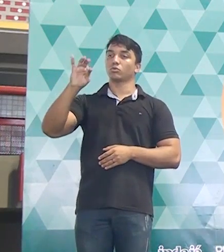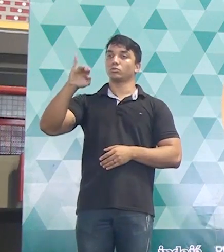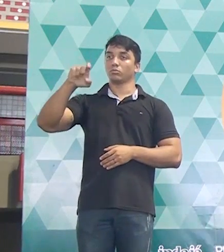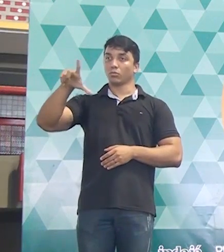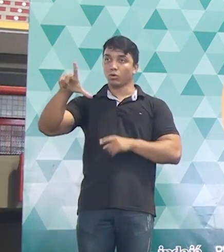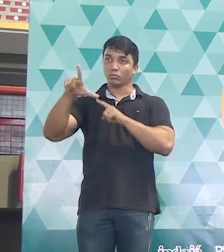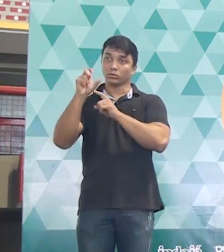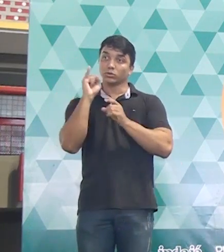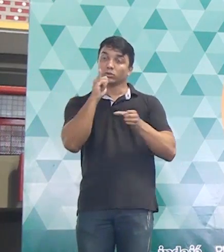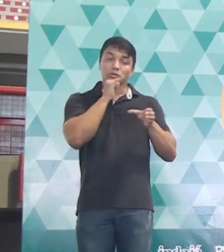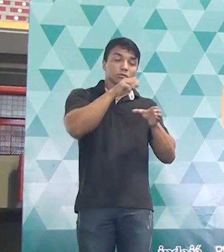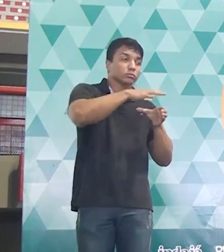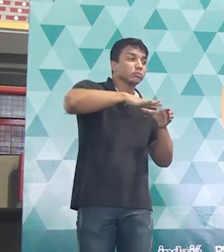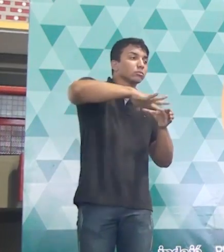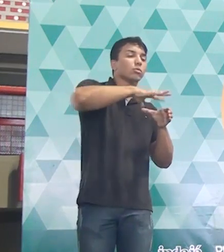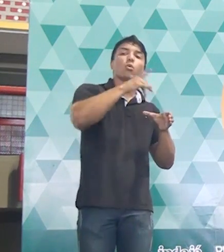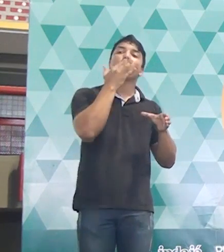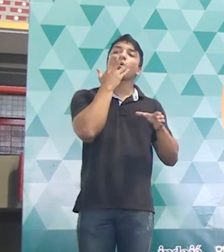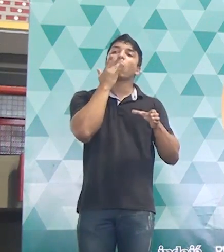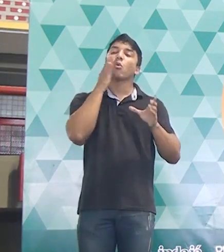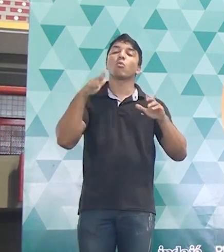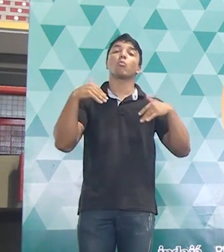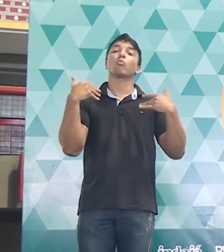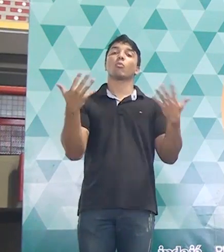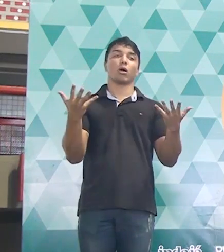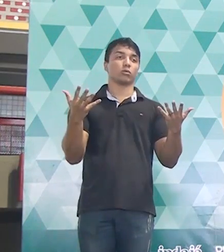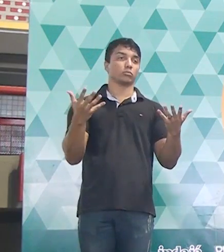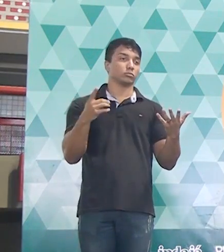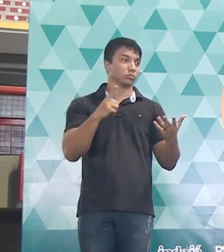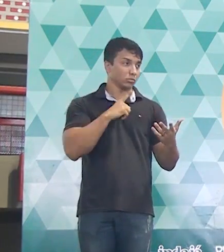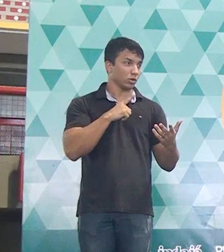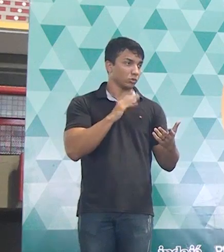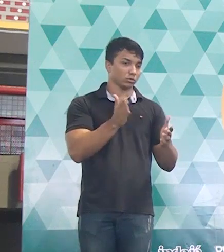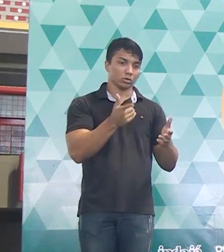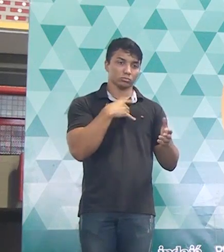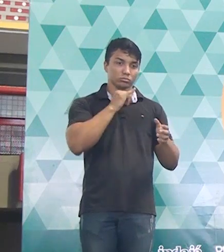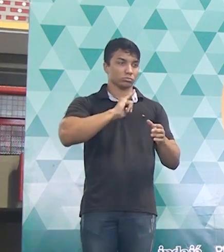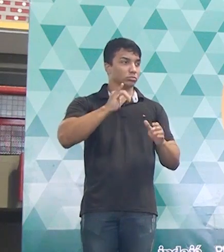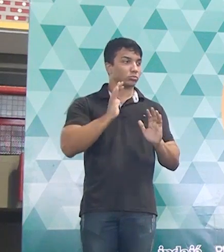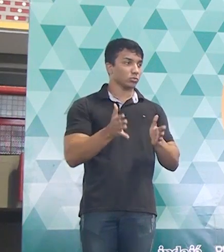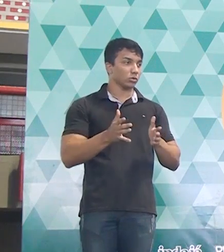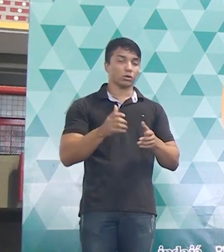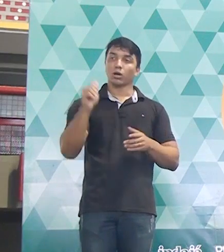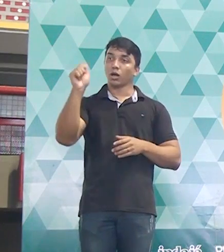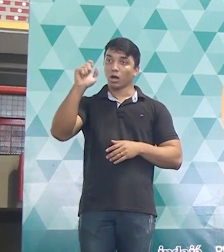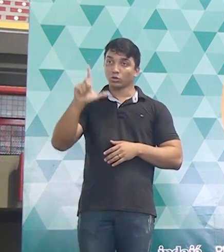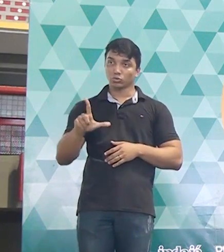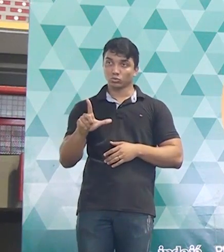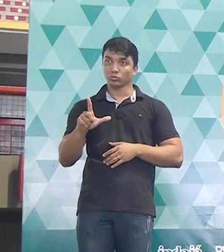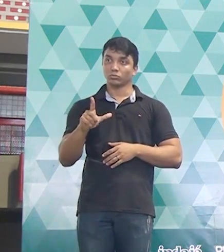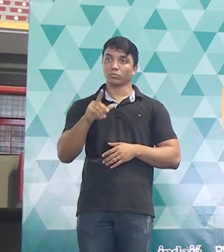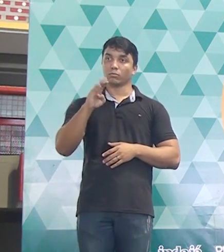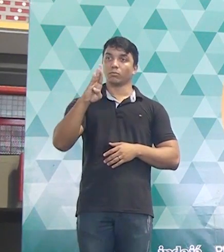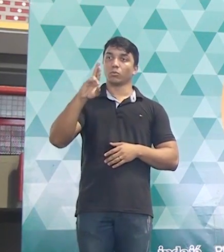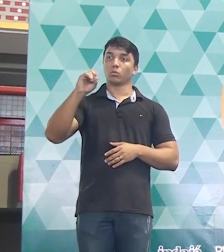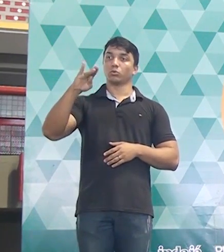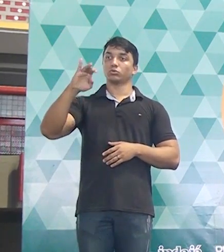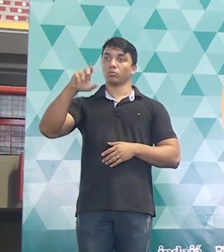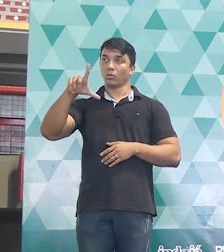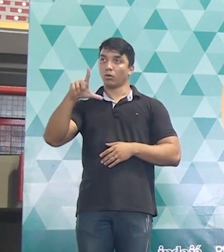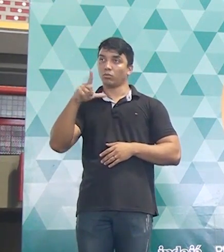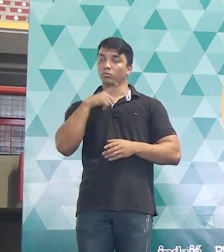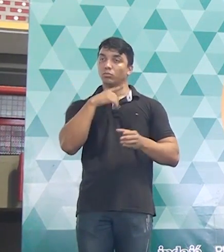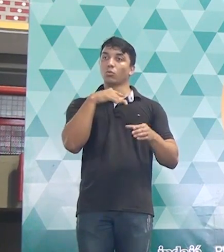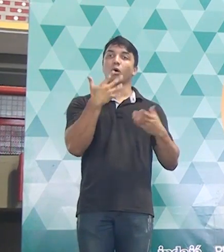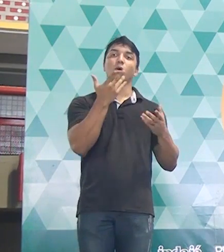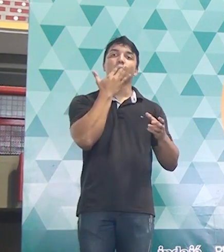bromotimol em meio básico, ele fica de que cor? Está no texto. O azul de bromotimol em meio básico, qual é